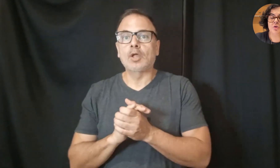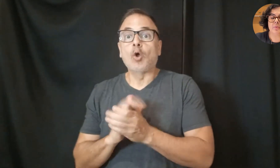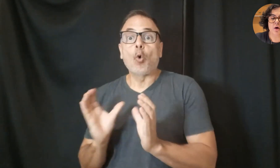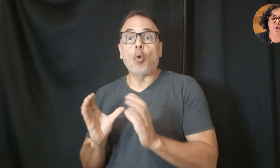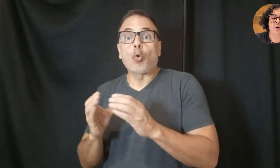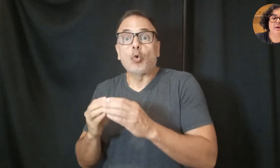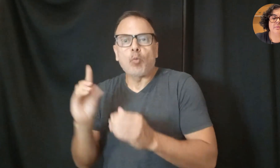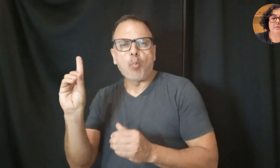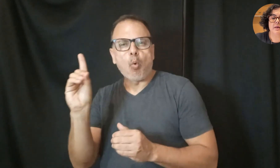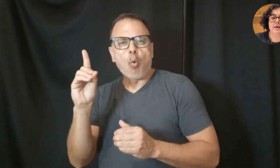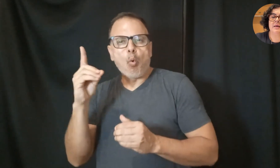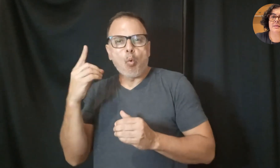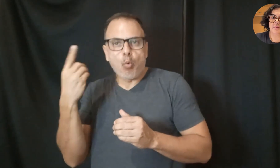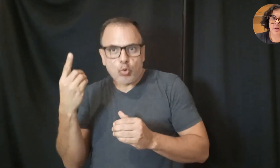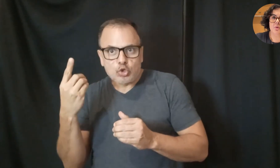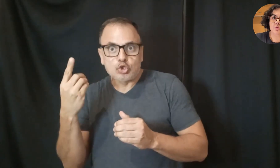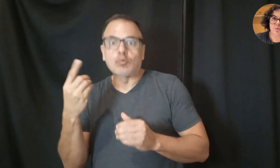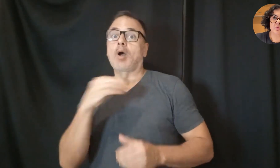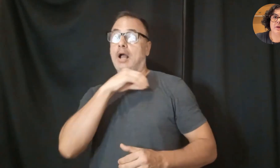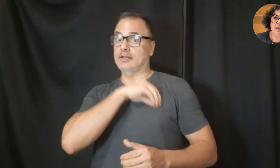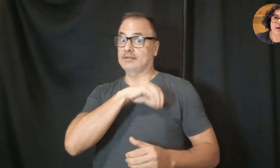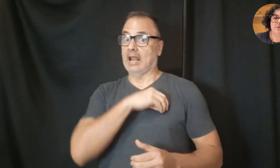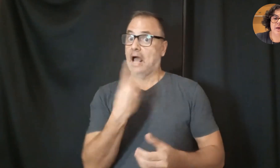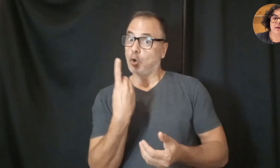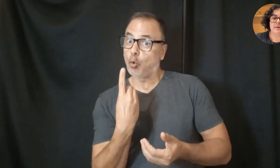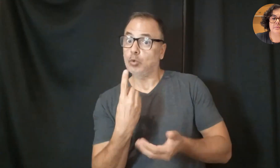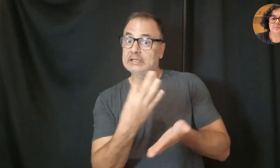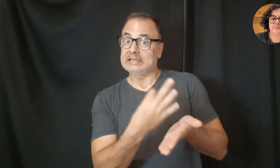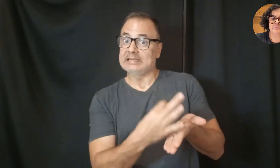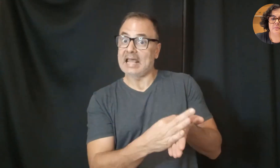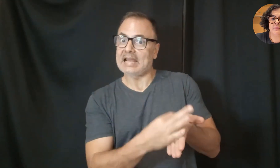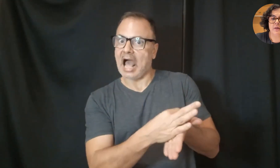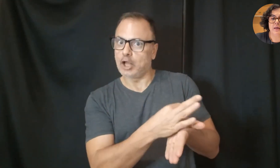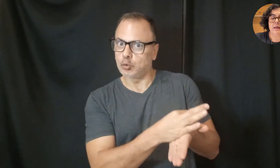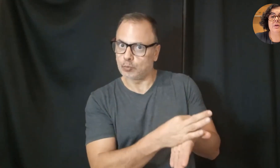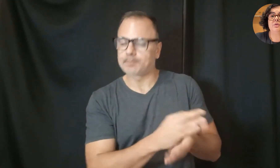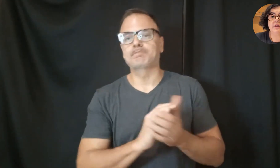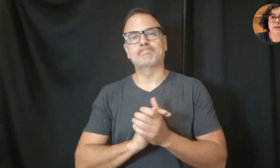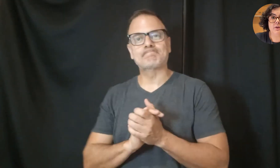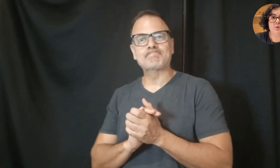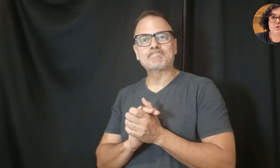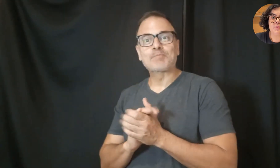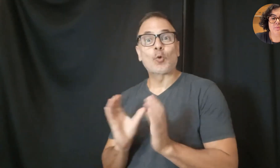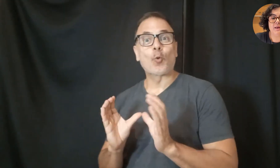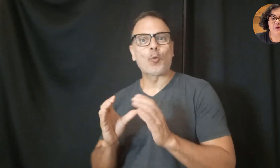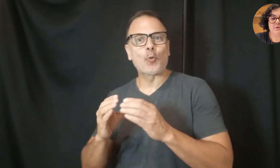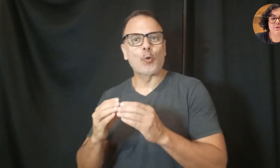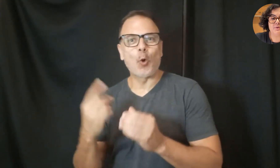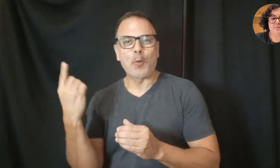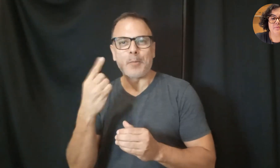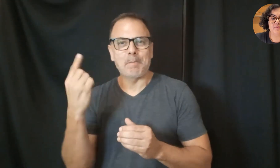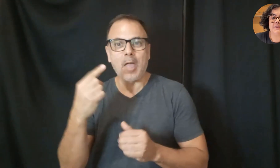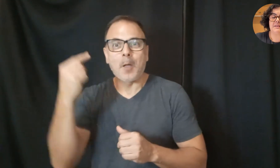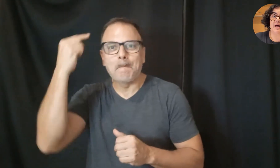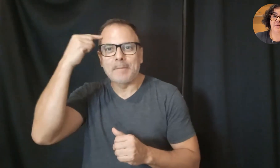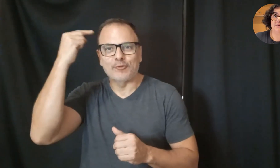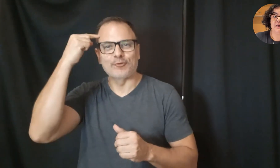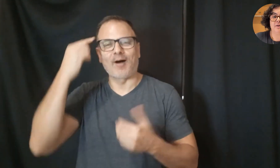última hora, receberam 1 denário cada. E vindo os primeiros, pensavam que